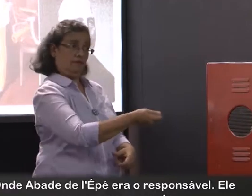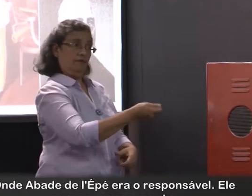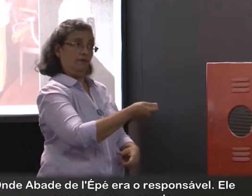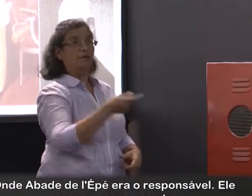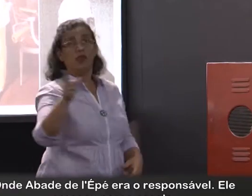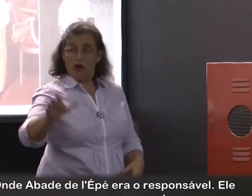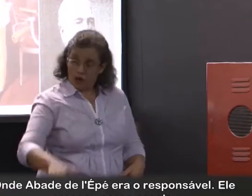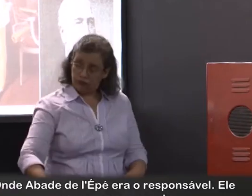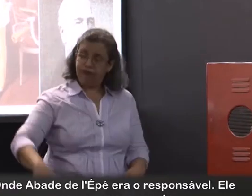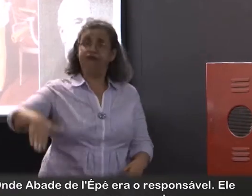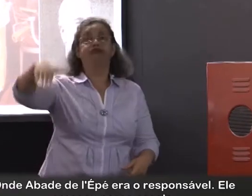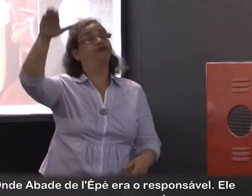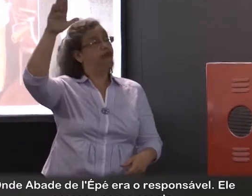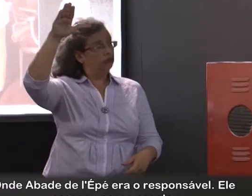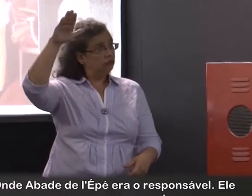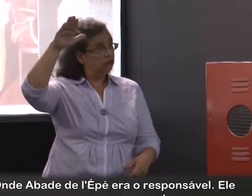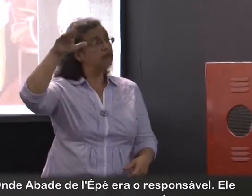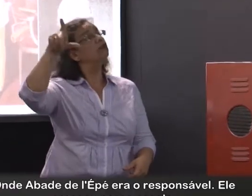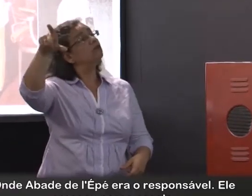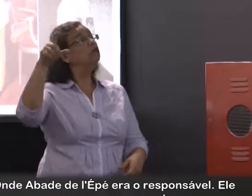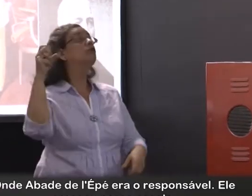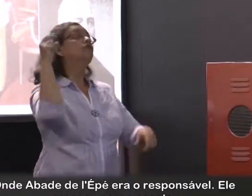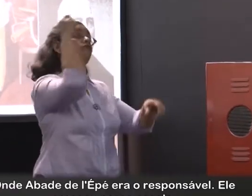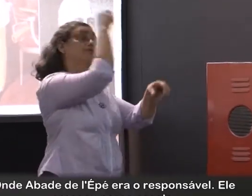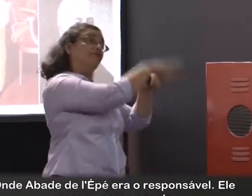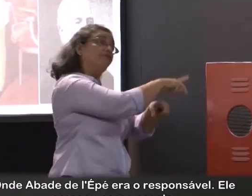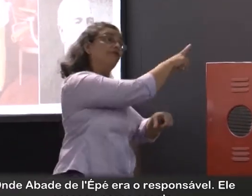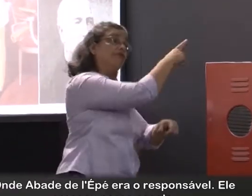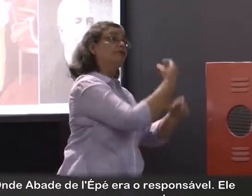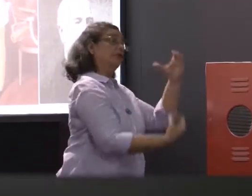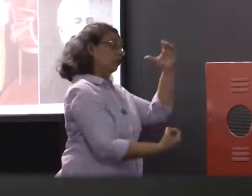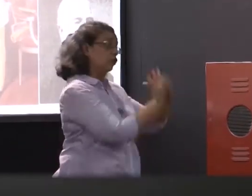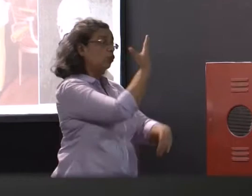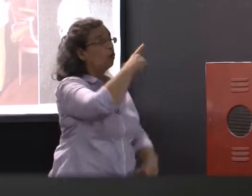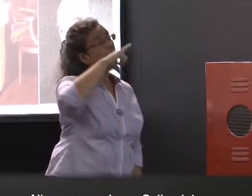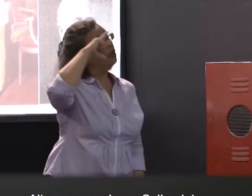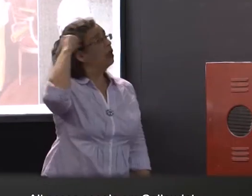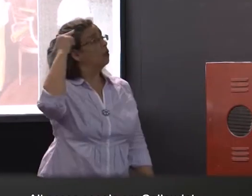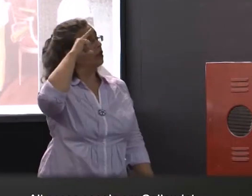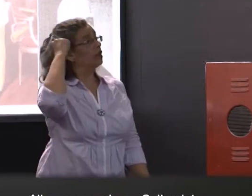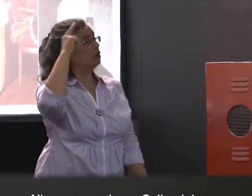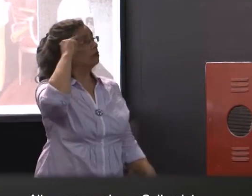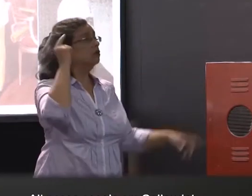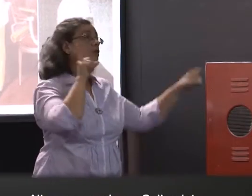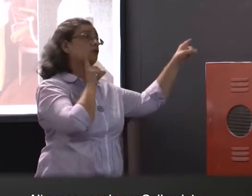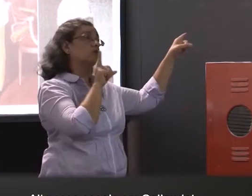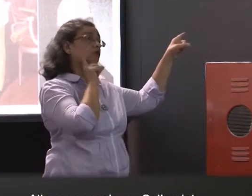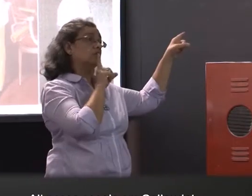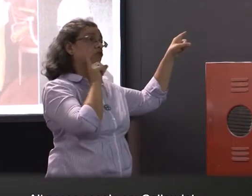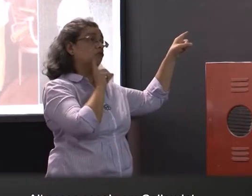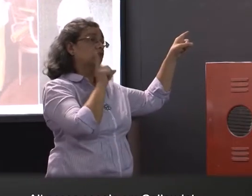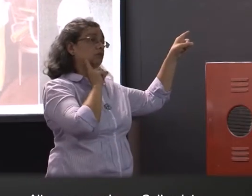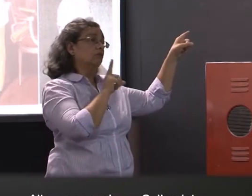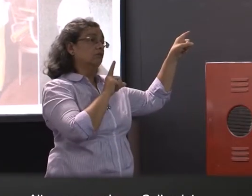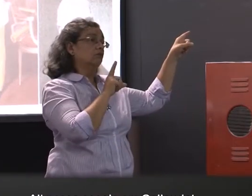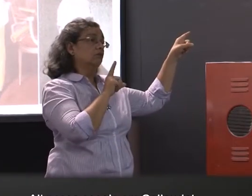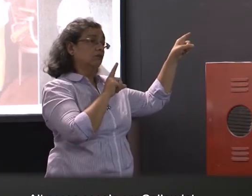onde Abade Lepé era o responsável. Ele cresceu nessa escola e ali foi criado nessa escola em